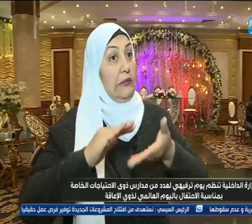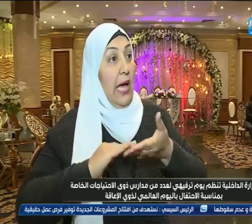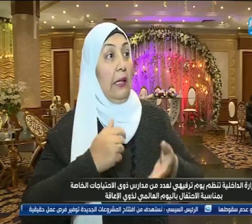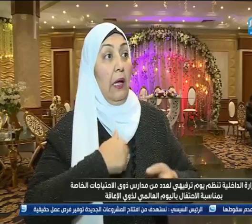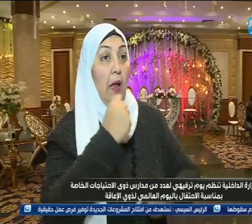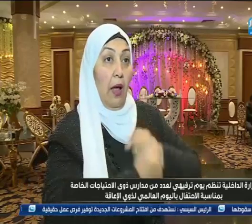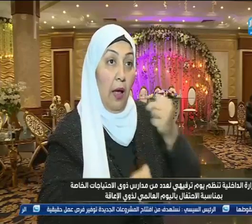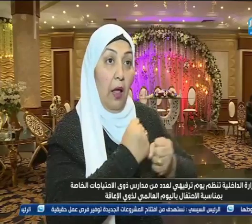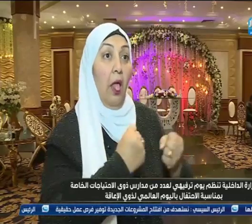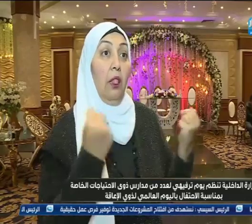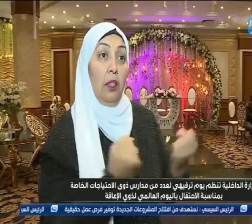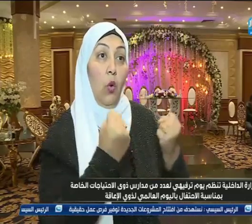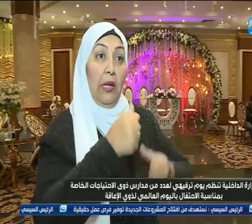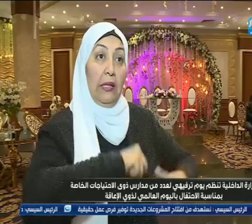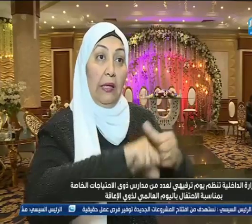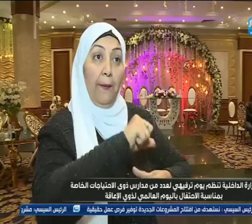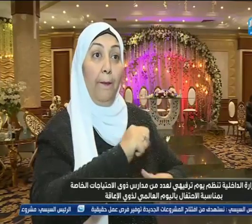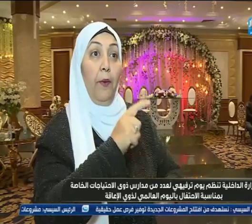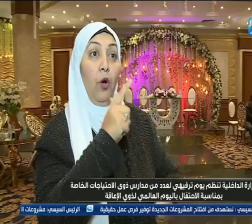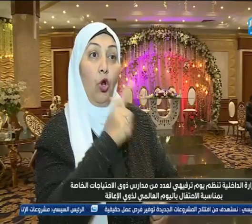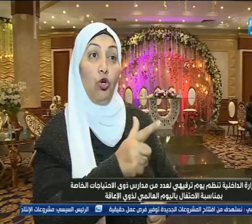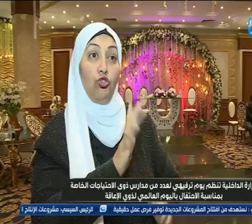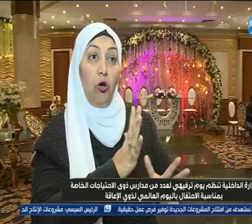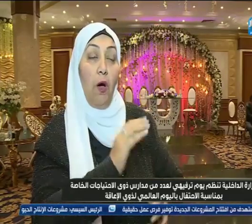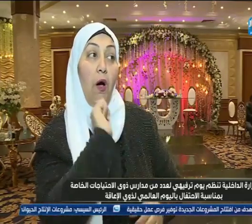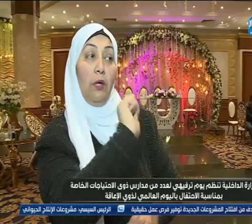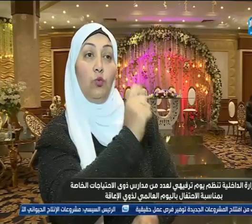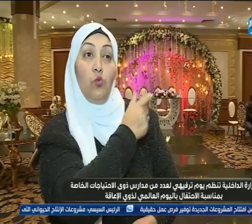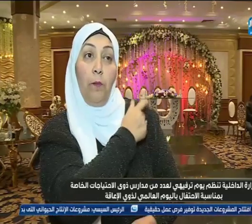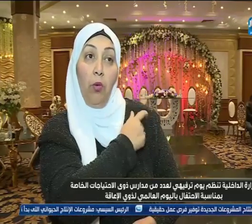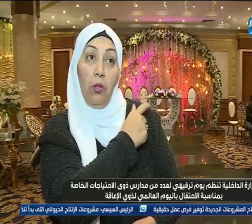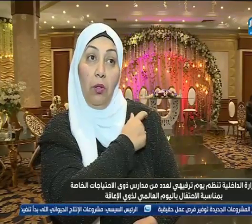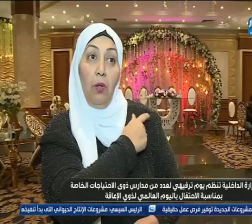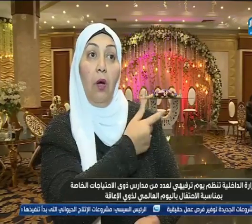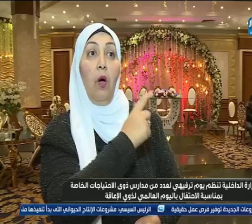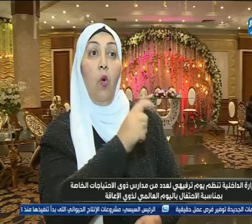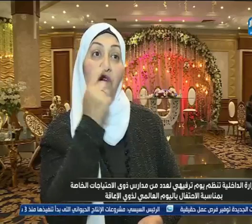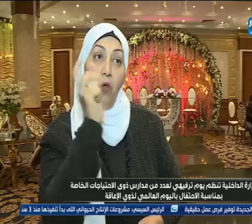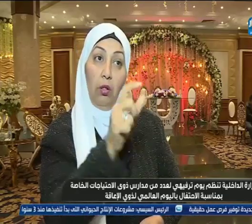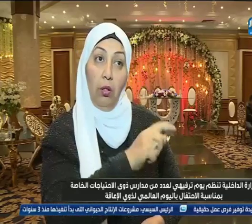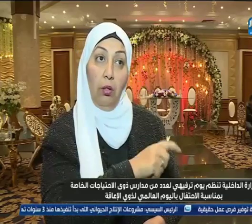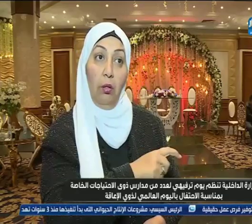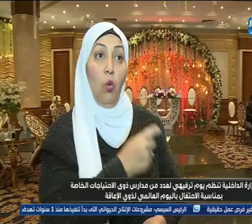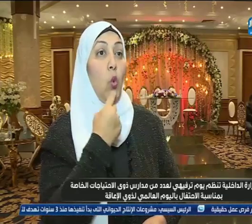4 سنين، دعموها وقفوا معاها وعملوا دورات تدريبية كتير خاصة بالسادة